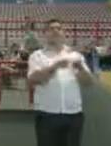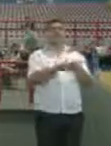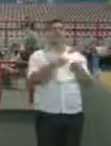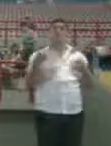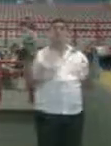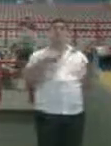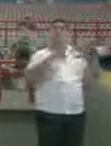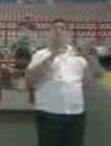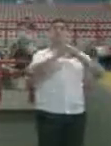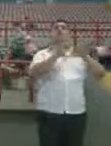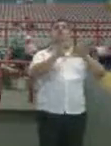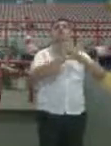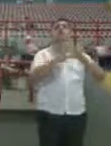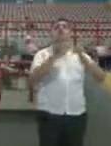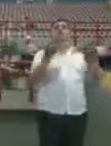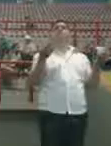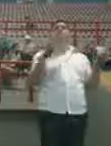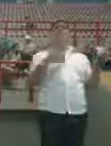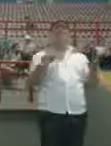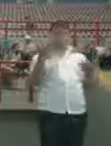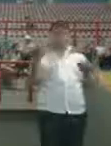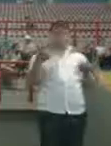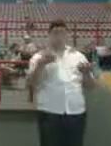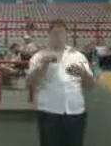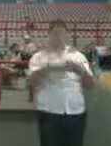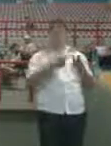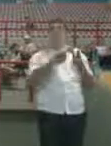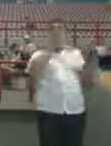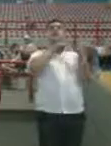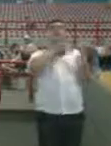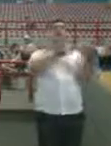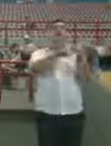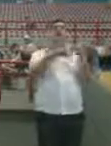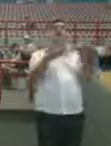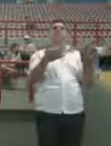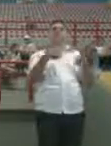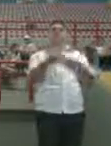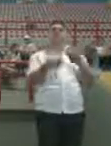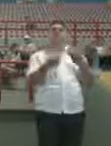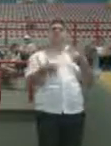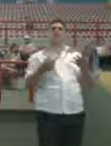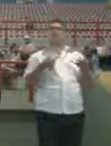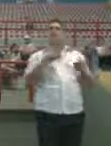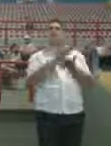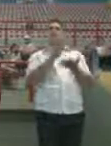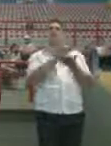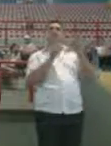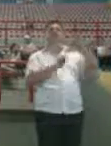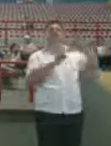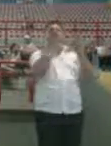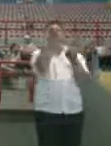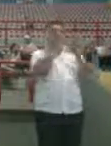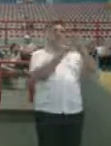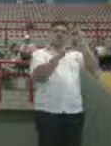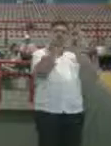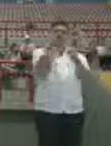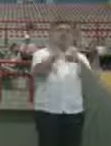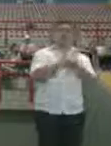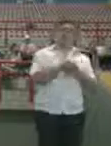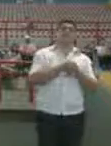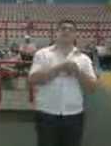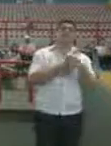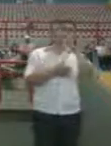o setor de comunicação, nós estamos privatizando o setor de transporte e privatizamos também as fábricas. E ao mesmo tempo, nos